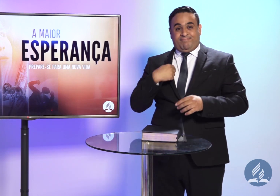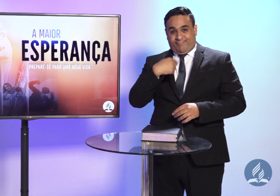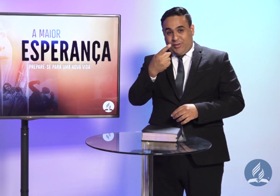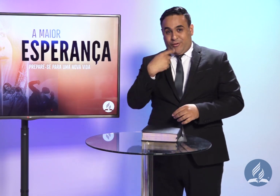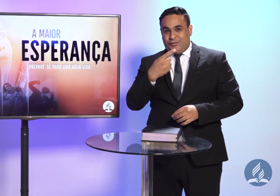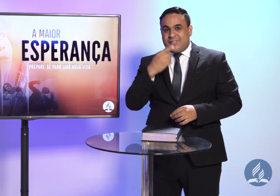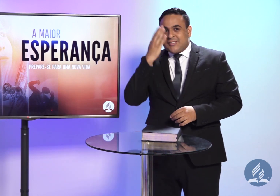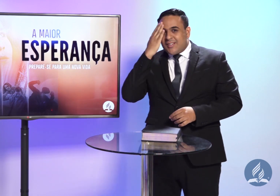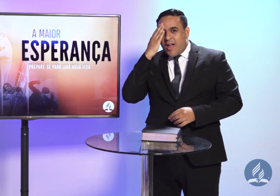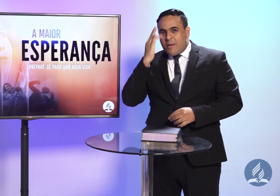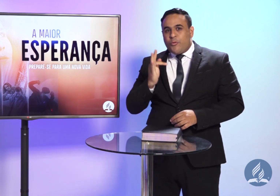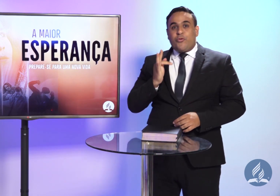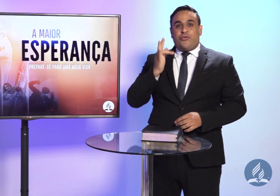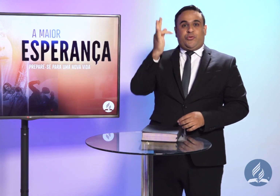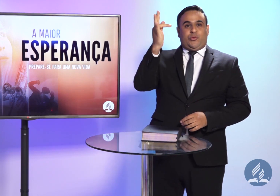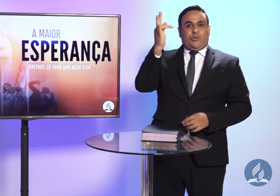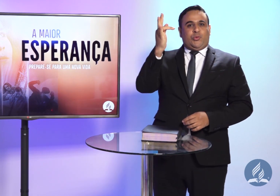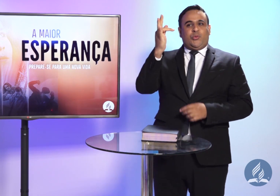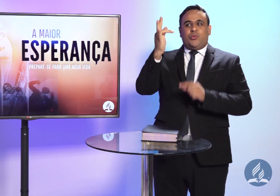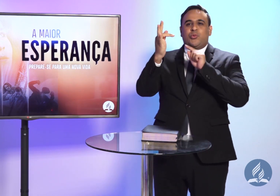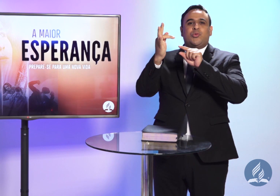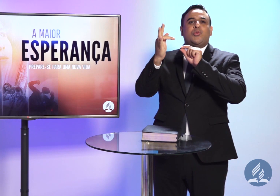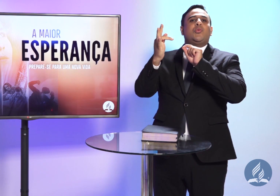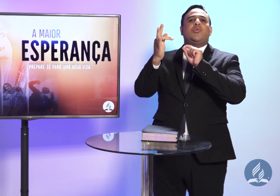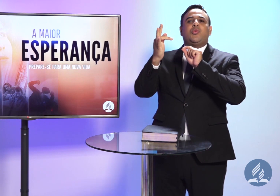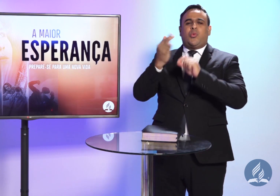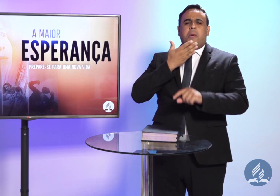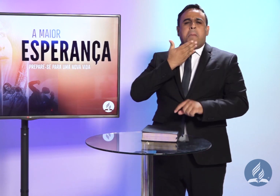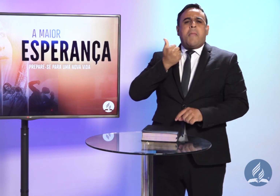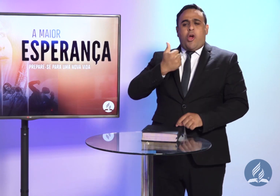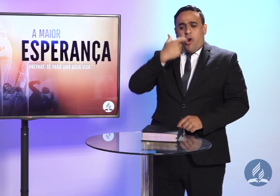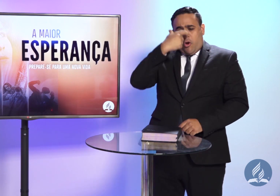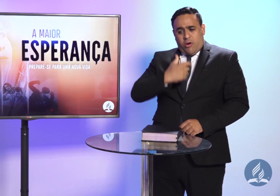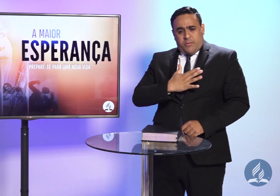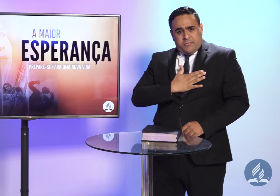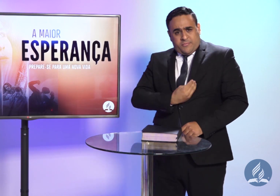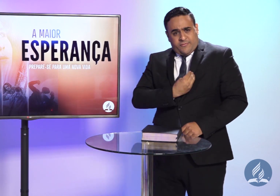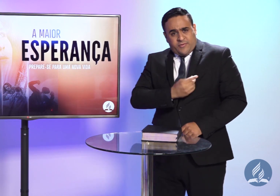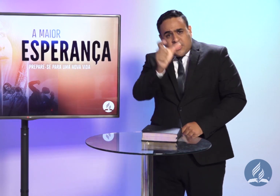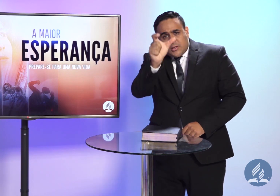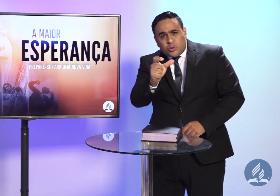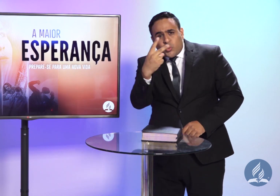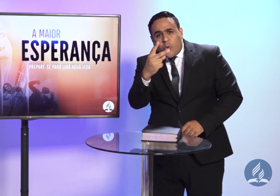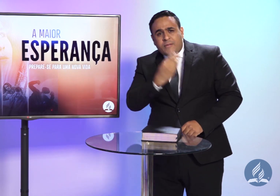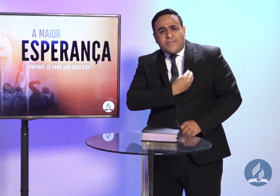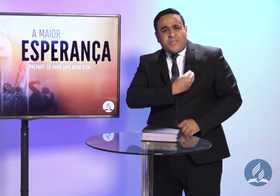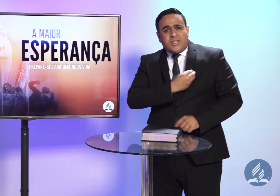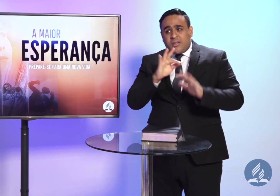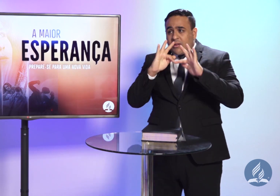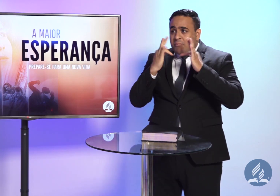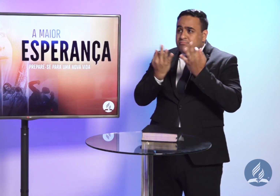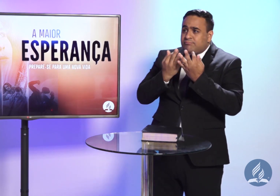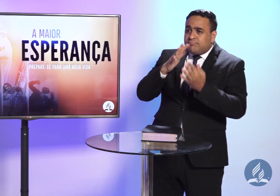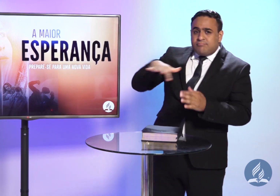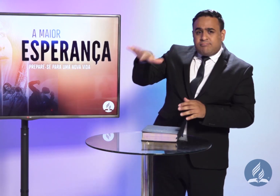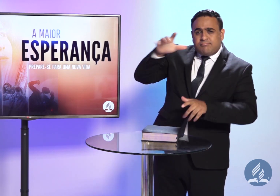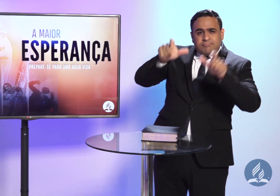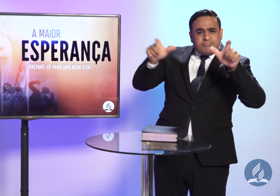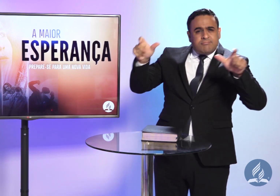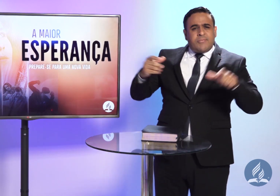do fim e não temos mais o que escolher ou ficar na dúvida. Nós temos que decidir